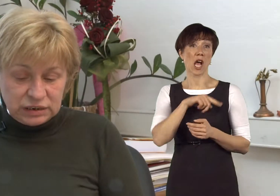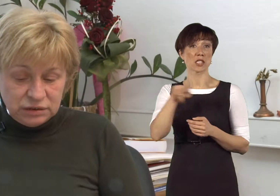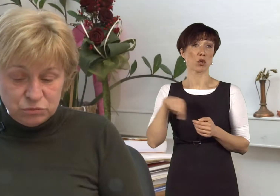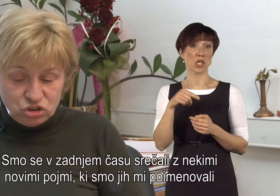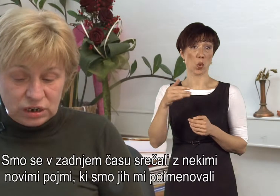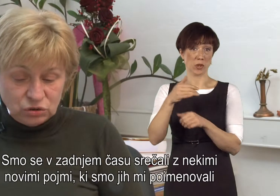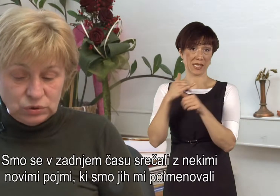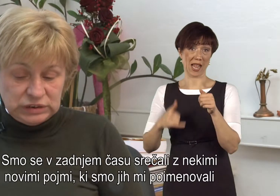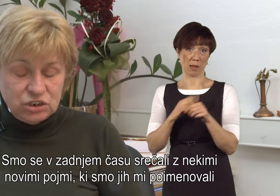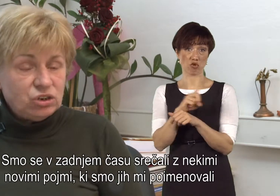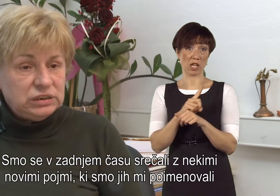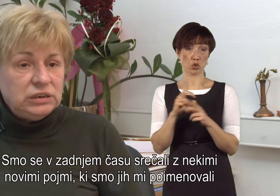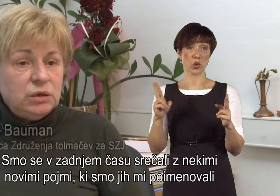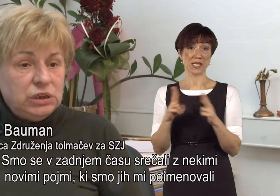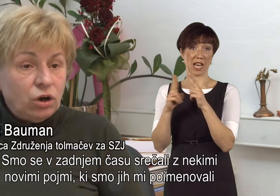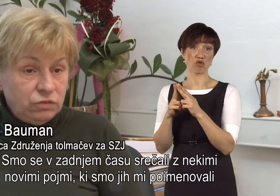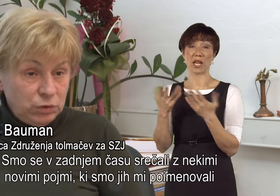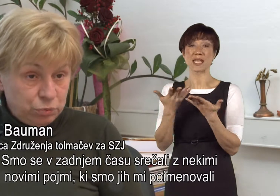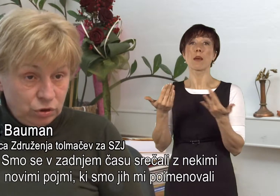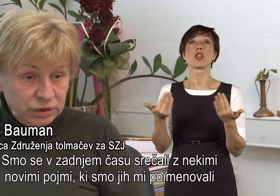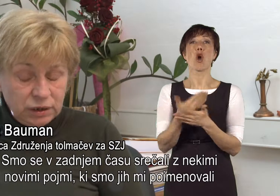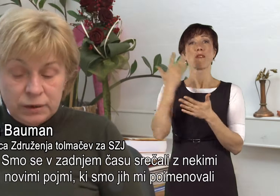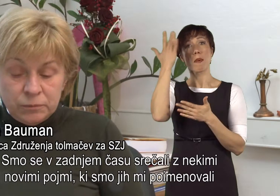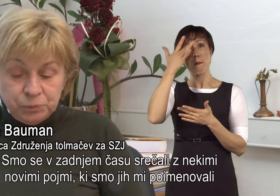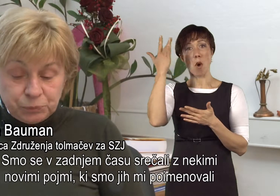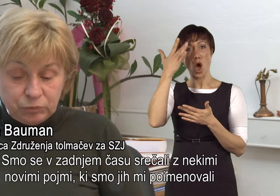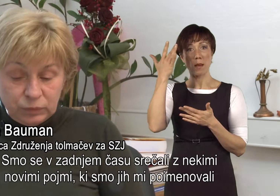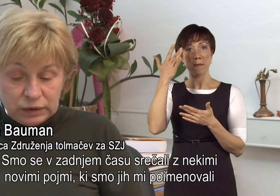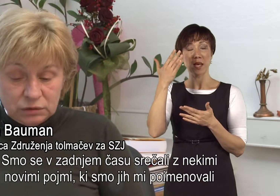V zadnjem času srečali z nekimi novimi pojmi,